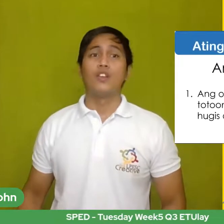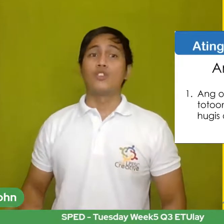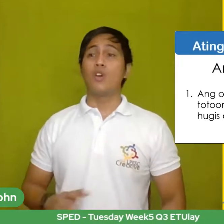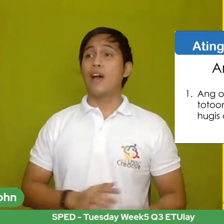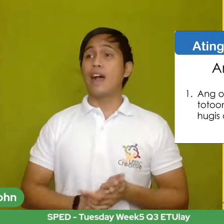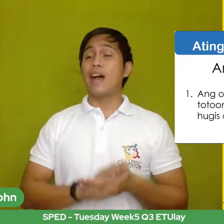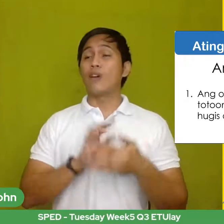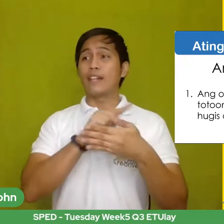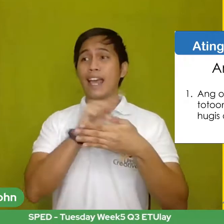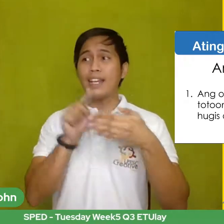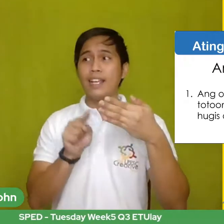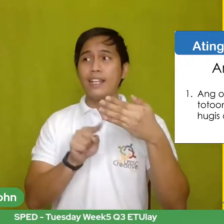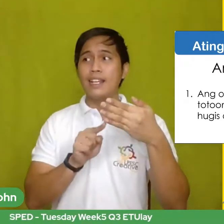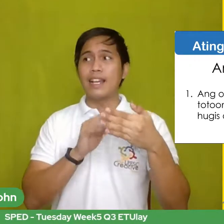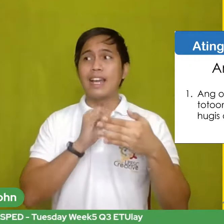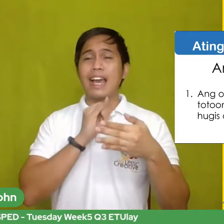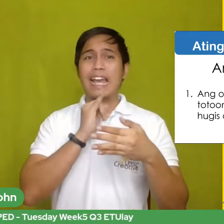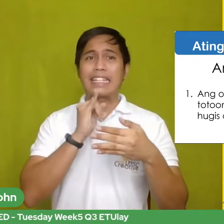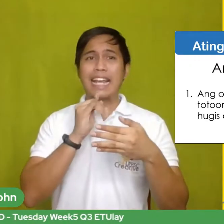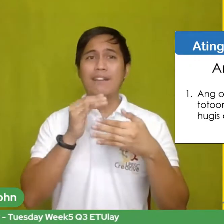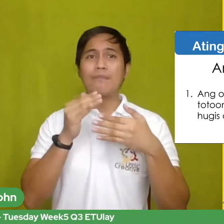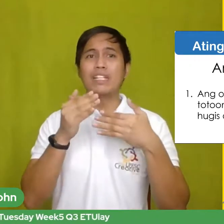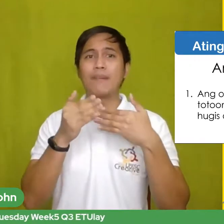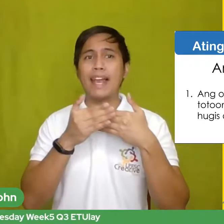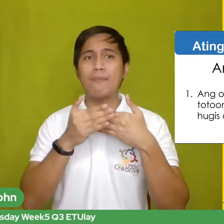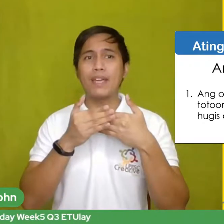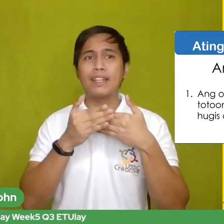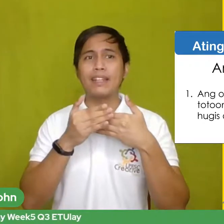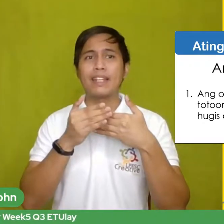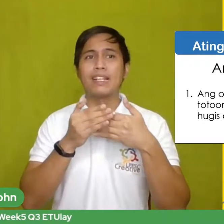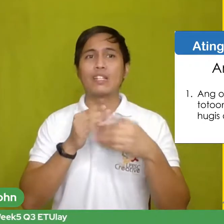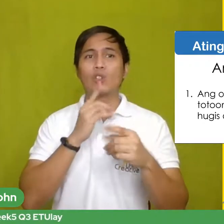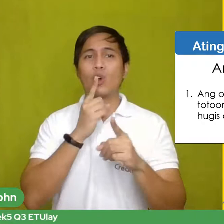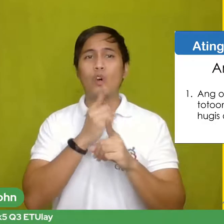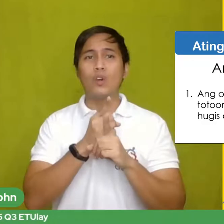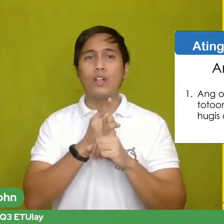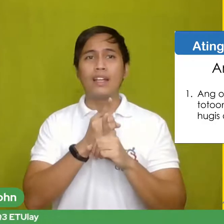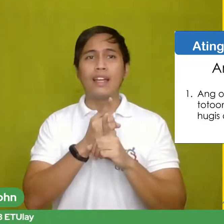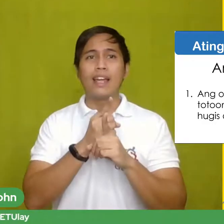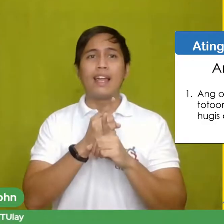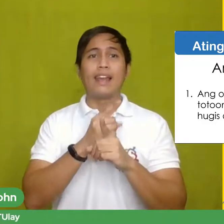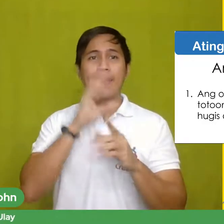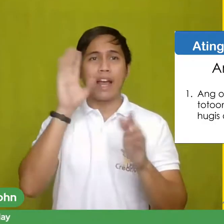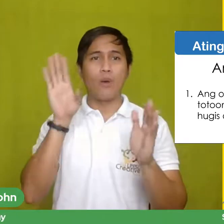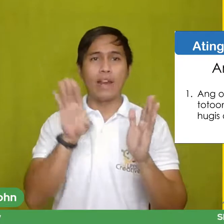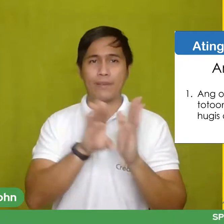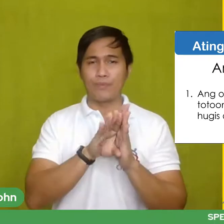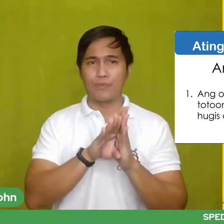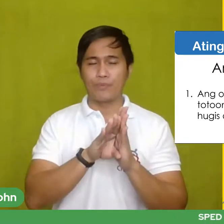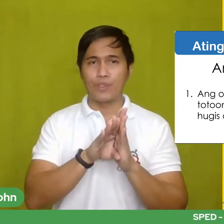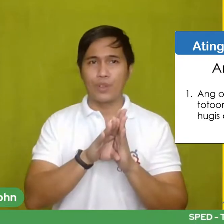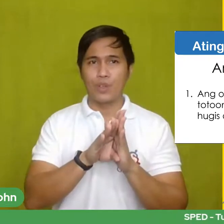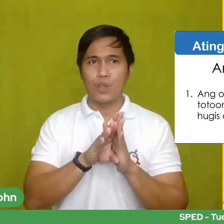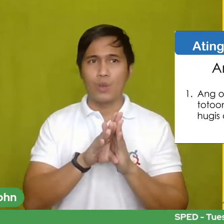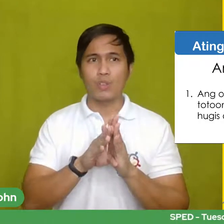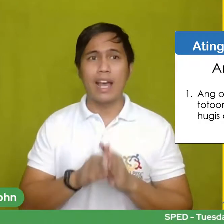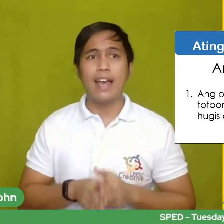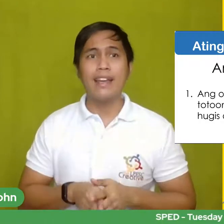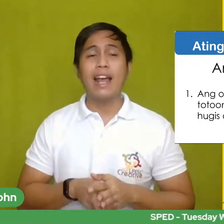So, ang outlining ay isang mas malapit totoong larawan kung saan